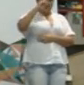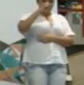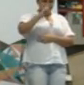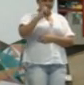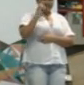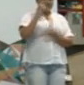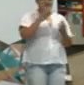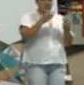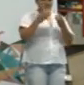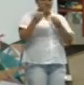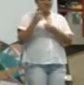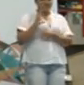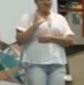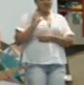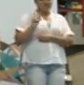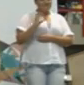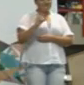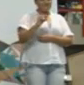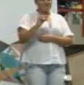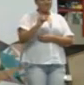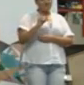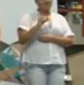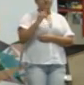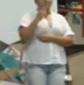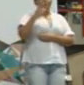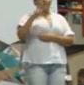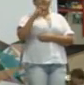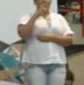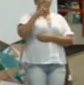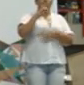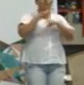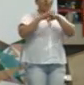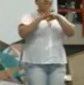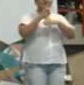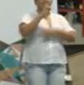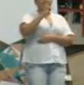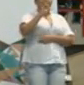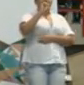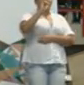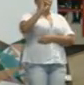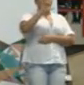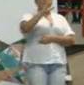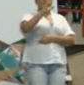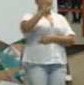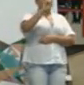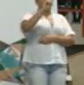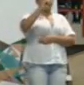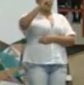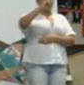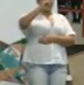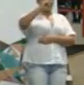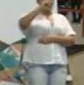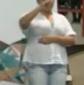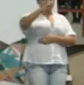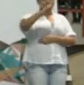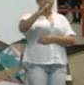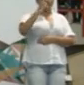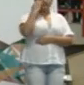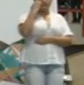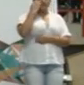insetos transmitem algumas doenças também. Me diga uma doença que um inseto transmite, essa doença é viral. Muito